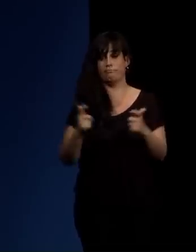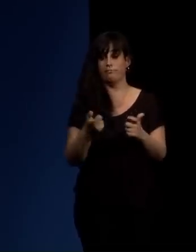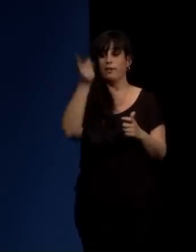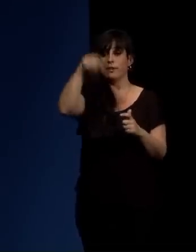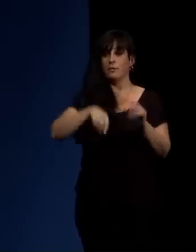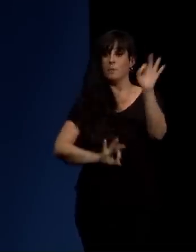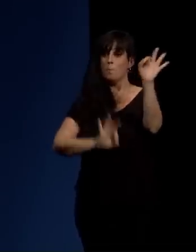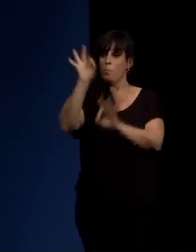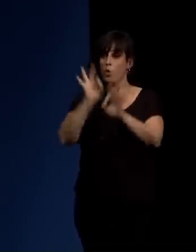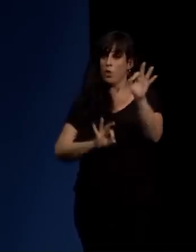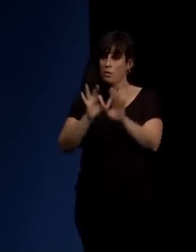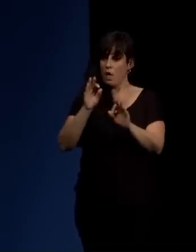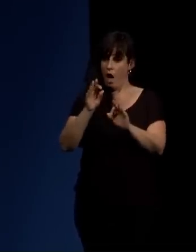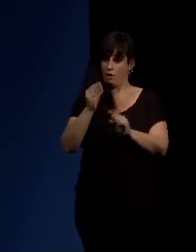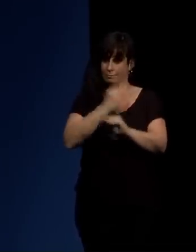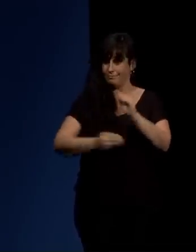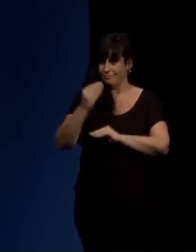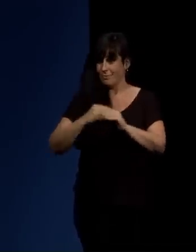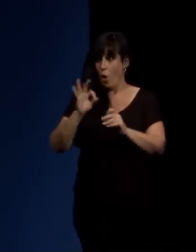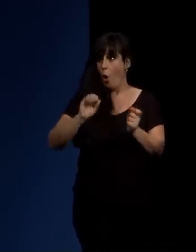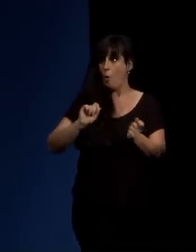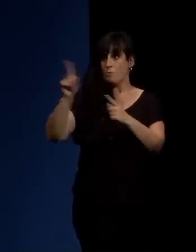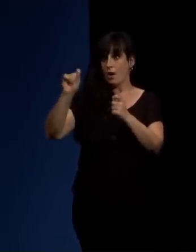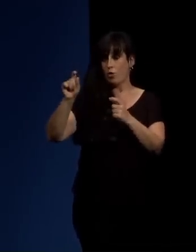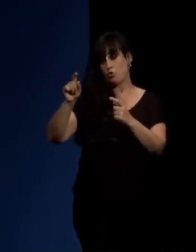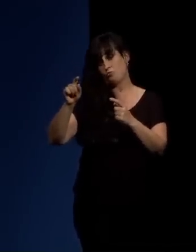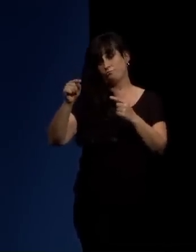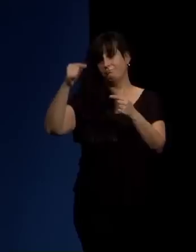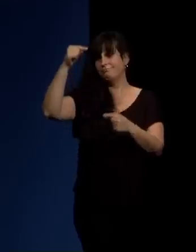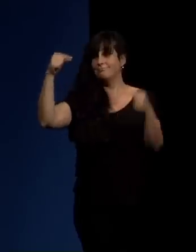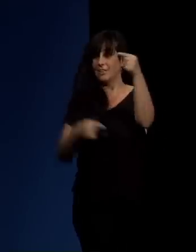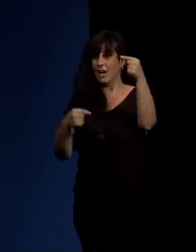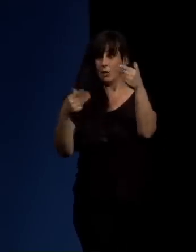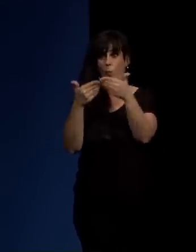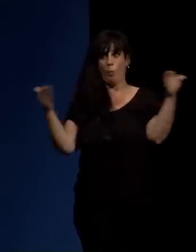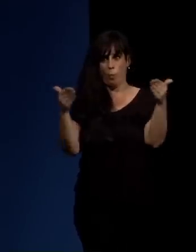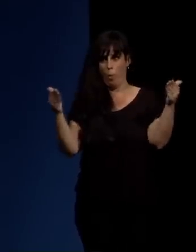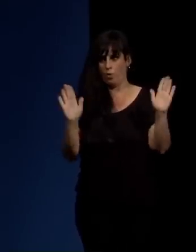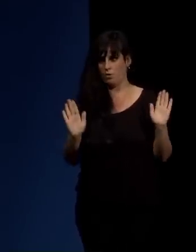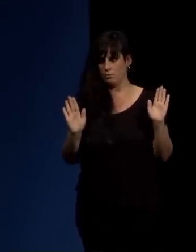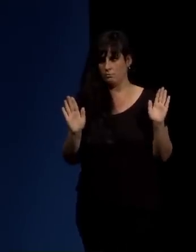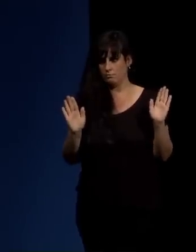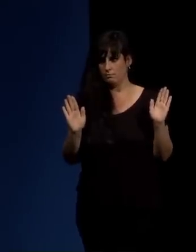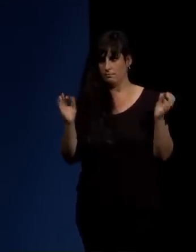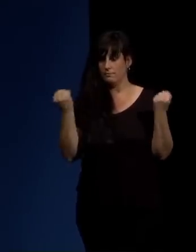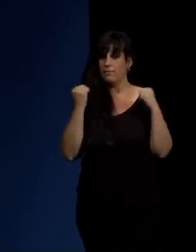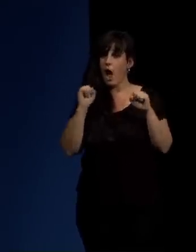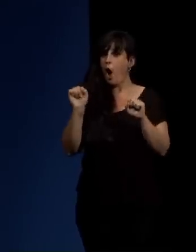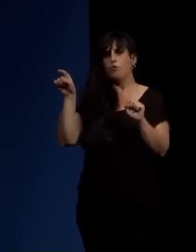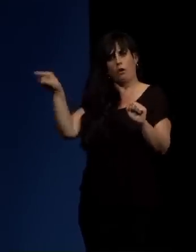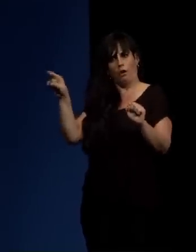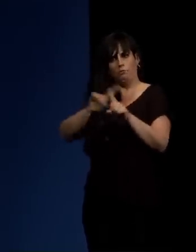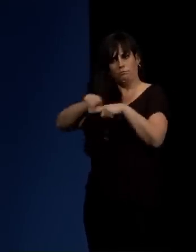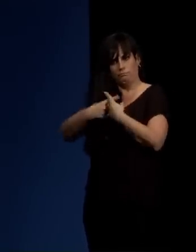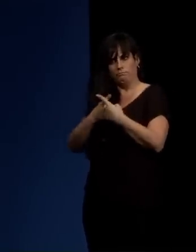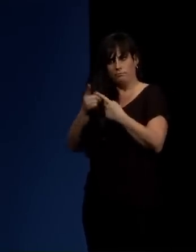anos o saldo migratorio foi negativo, a pesar, eso sí, de que agora quere formar familia. Nos melloraremos as condicións para que a xente